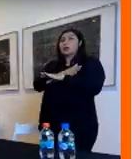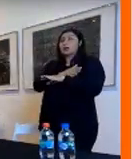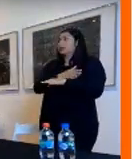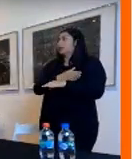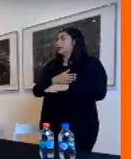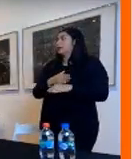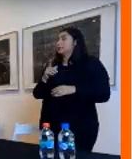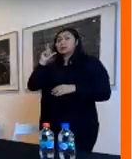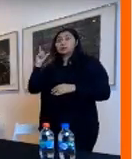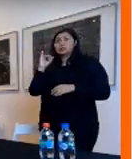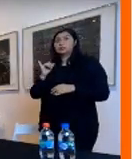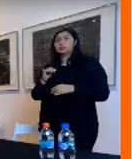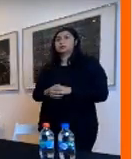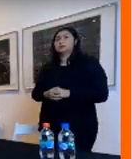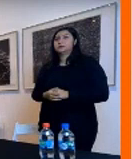mucha